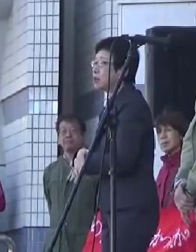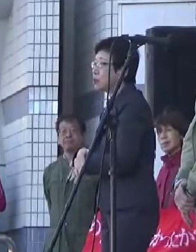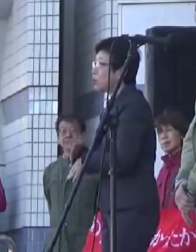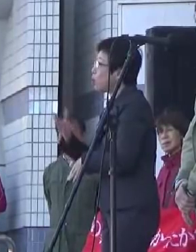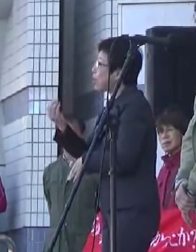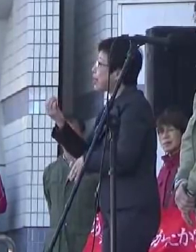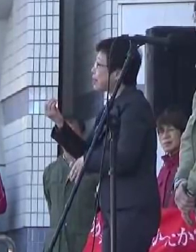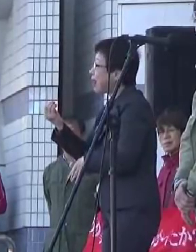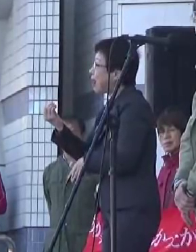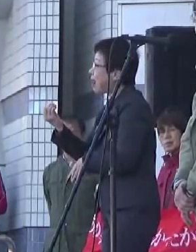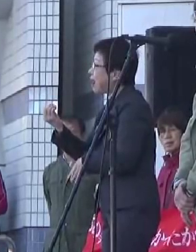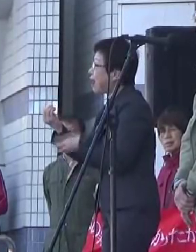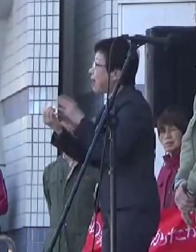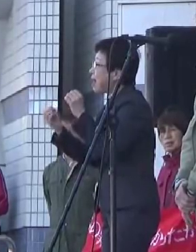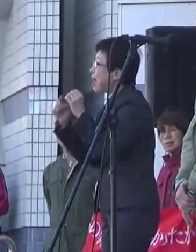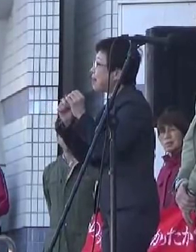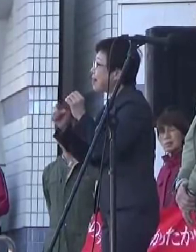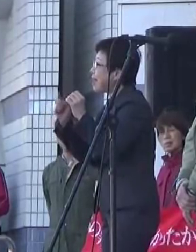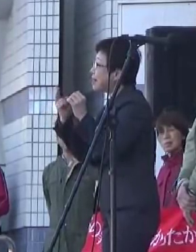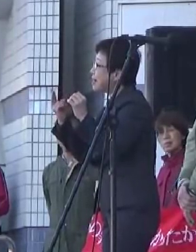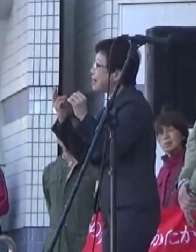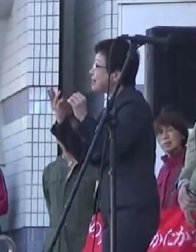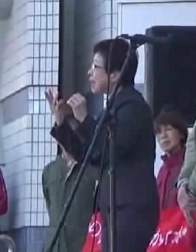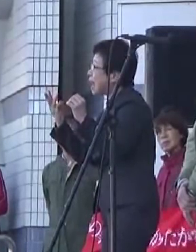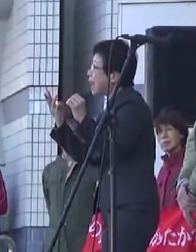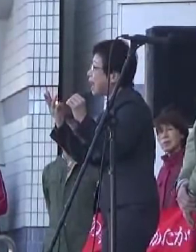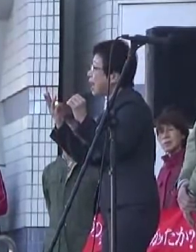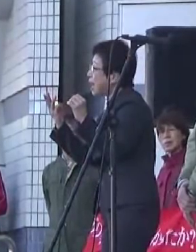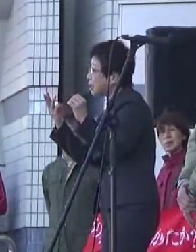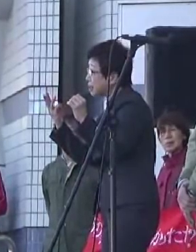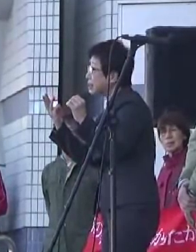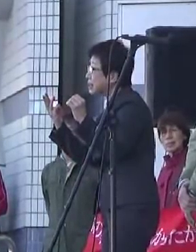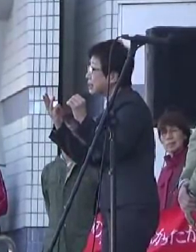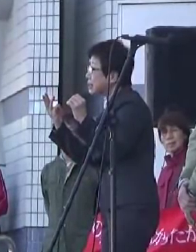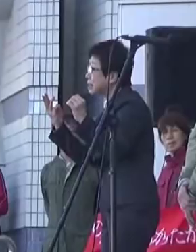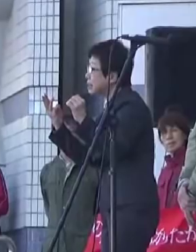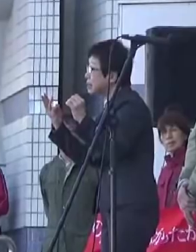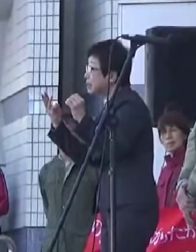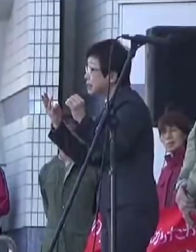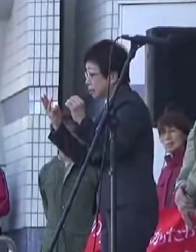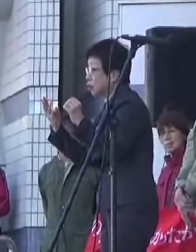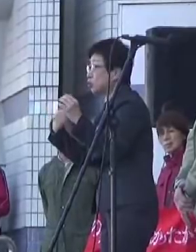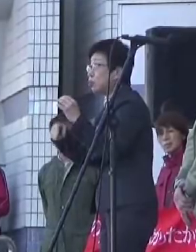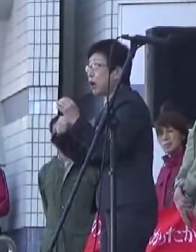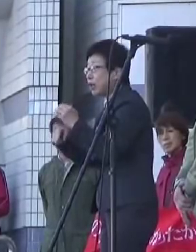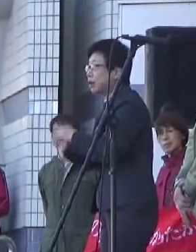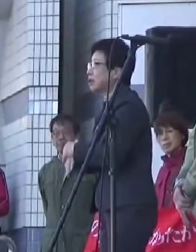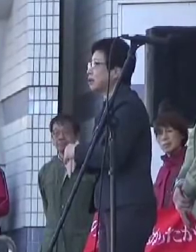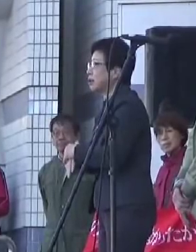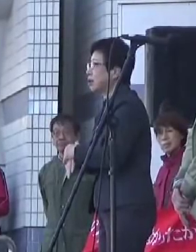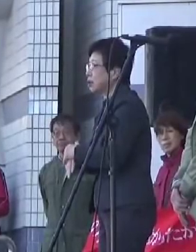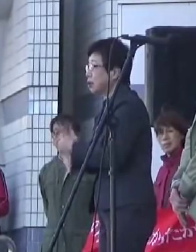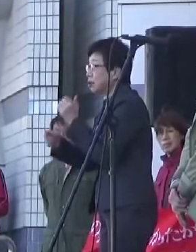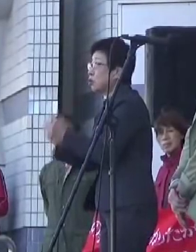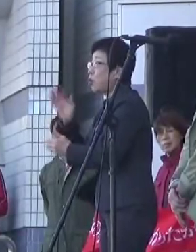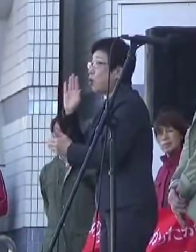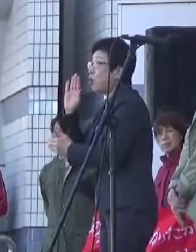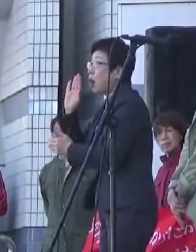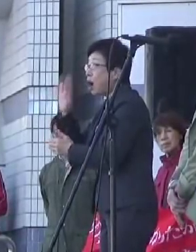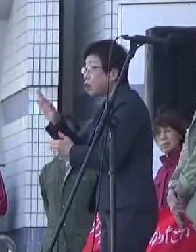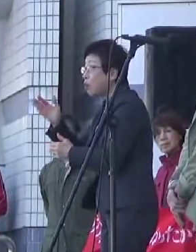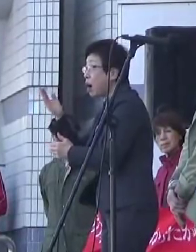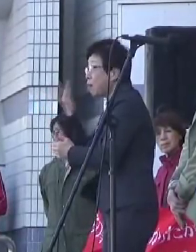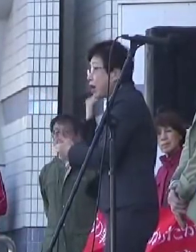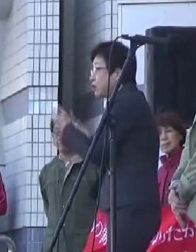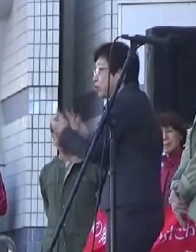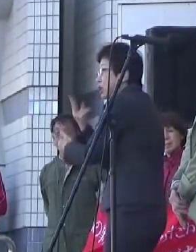その値が 0.23 マイクロシーベルトであると。つまり事故後2倍にな